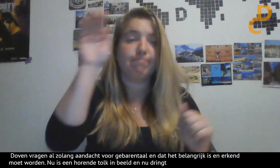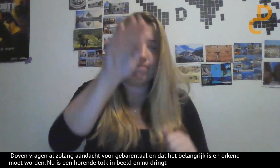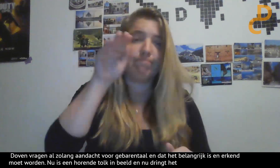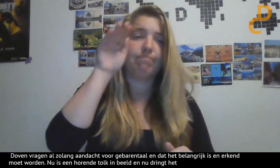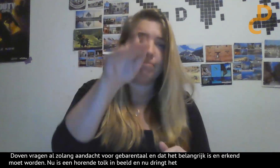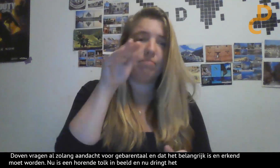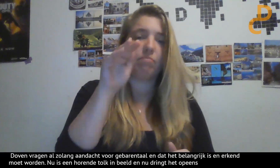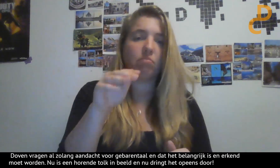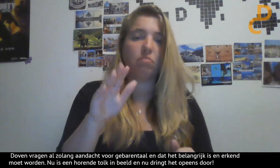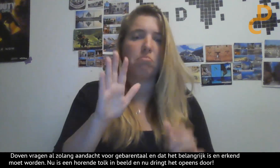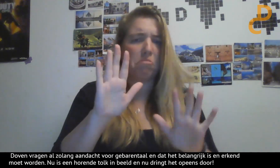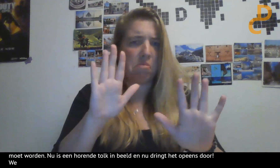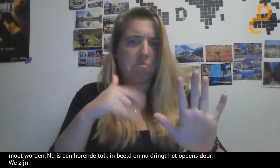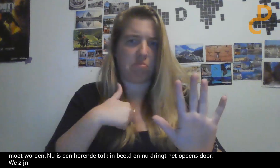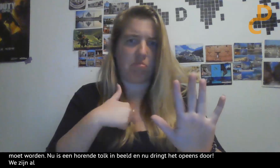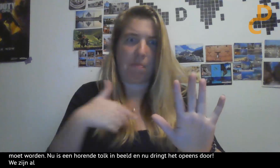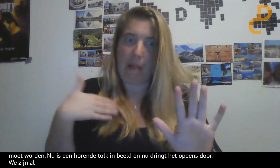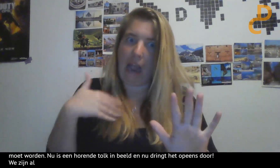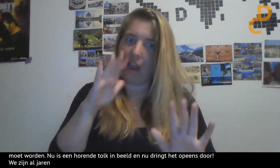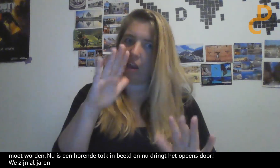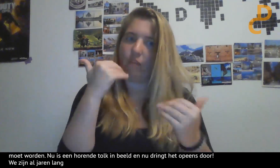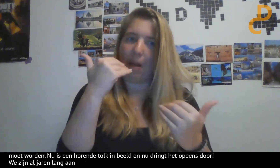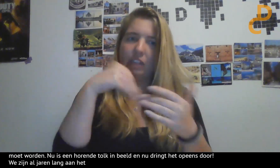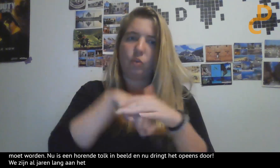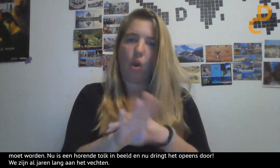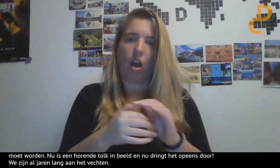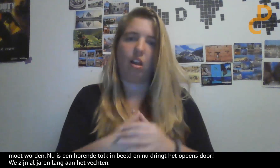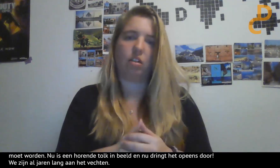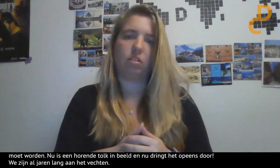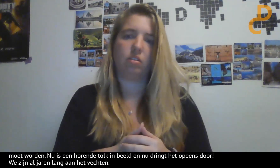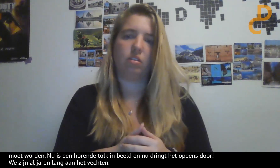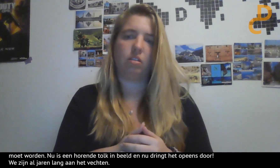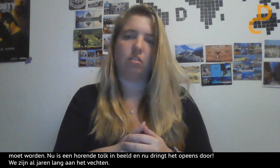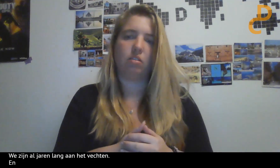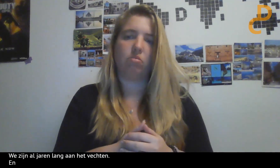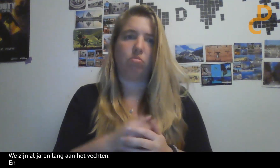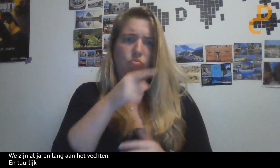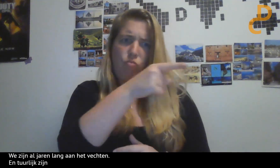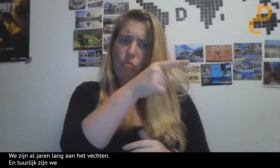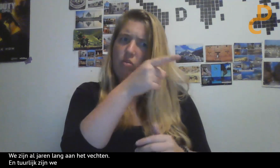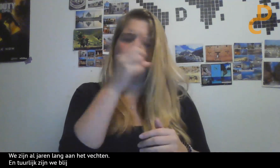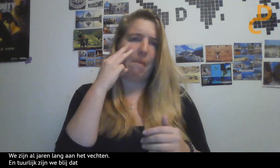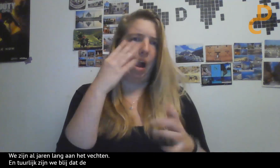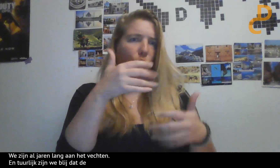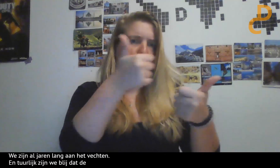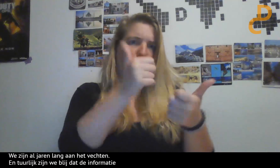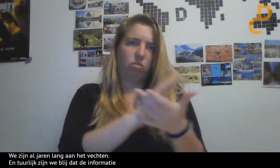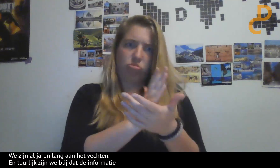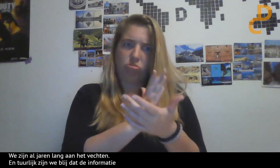Wij zijn al jarenlang aan het vechten. En tuurlijk zijn we blij dat de informatie toegankelijk is. Irma